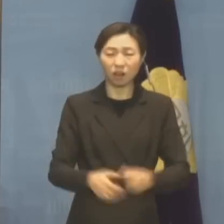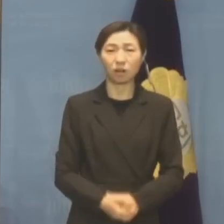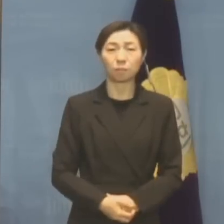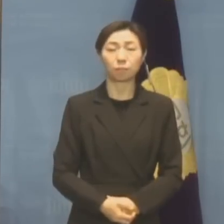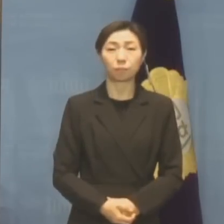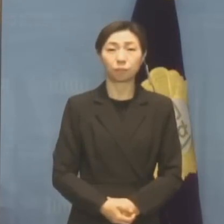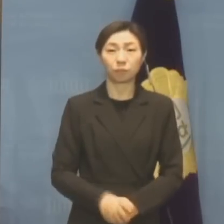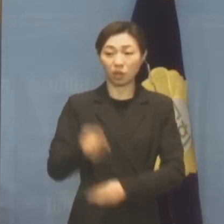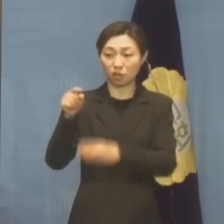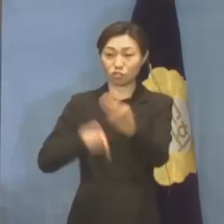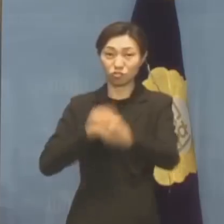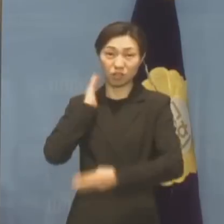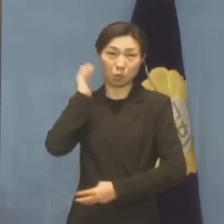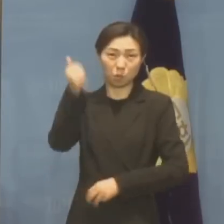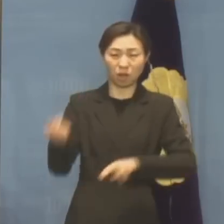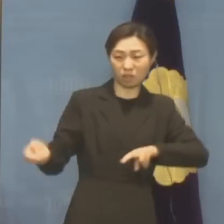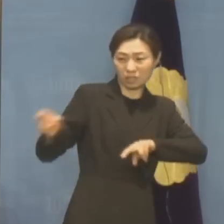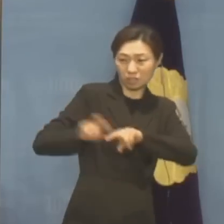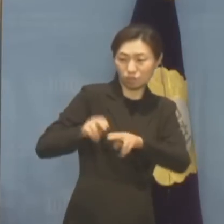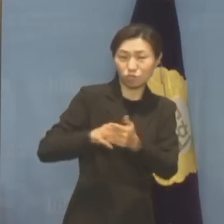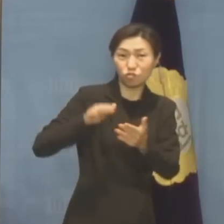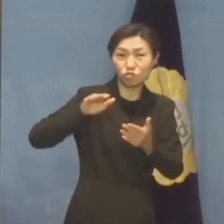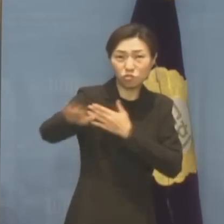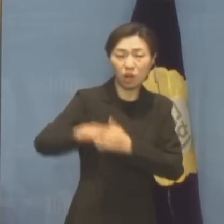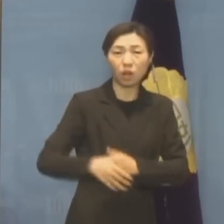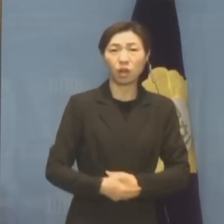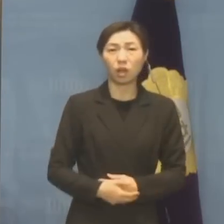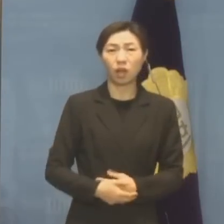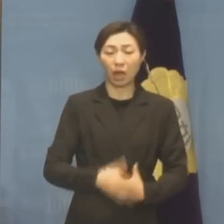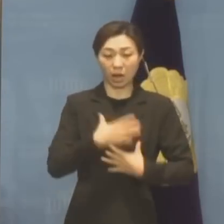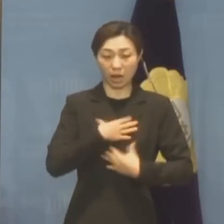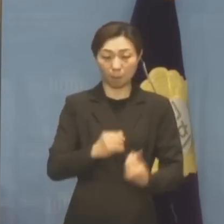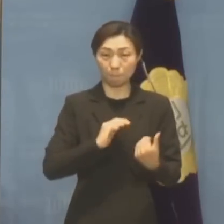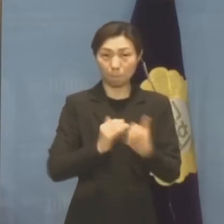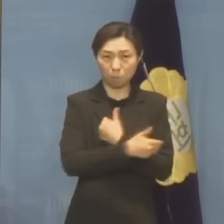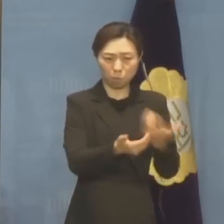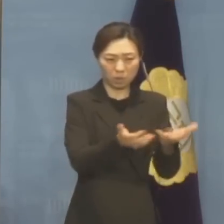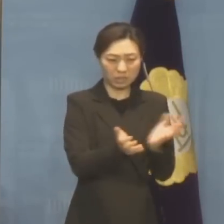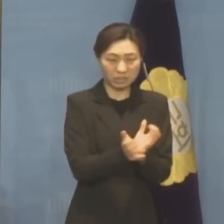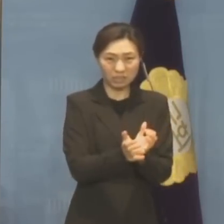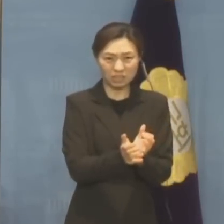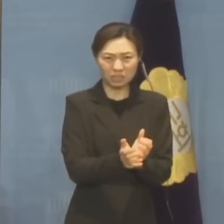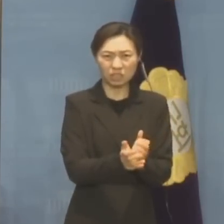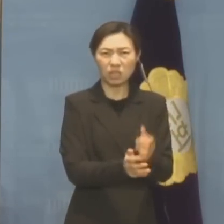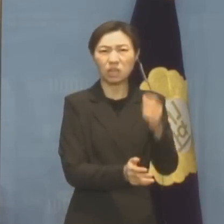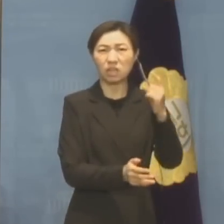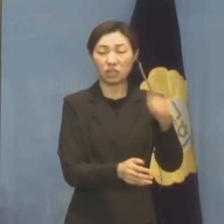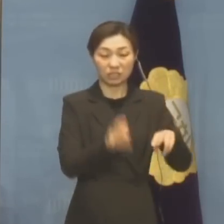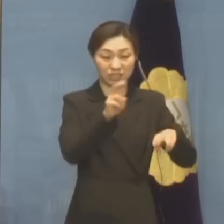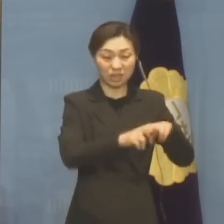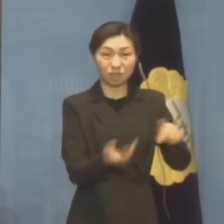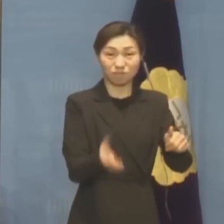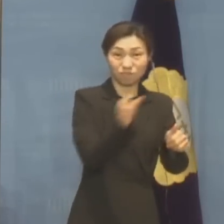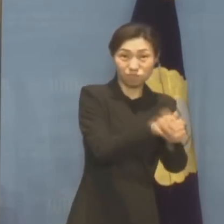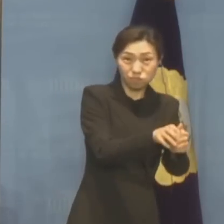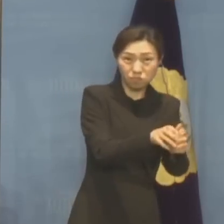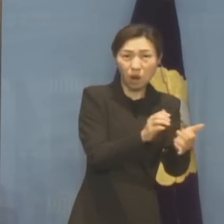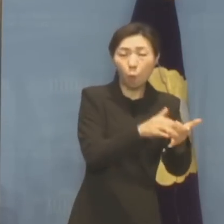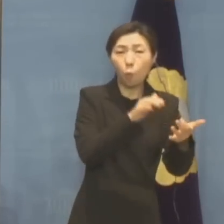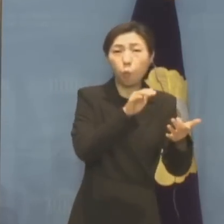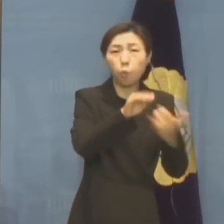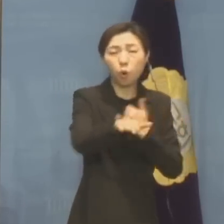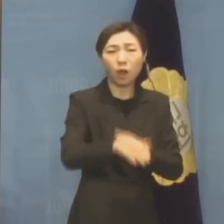윤석열 정부 출범 이후 안보실 제1차장으로 임명되고 나서는 SI 취급 인가도 받지 않고